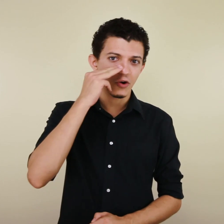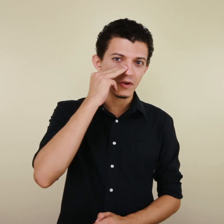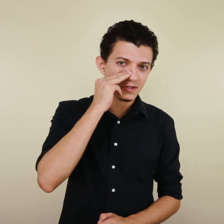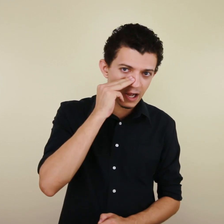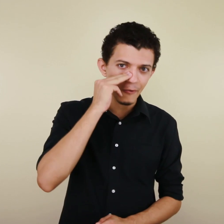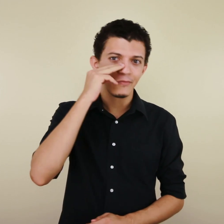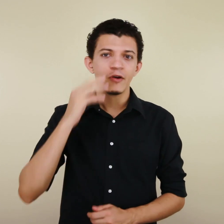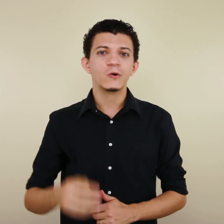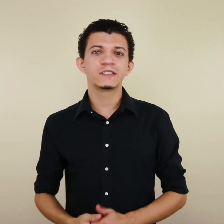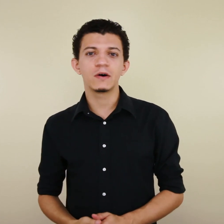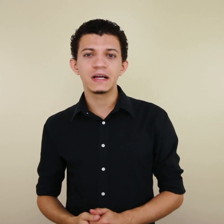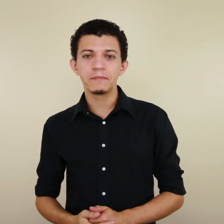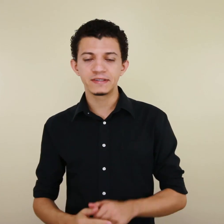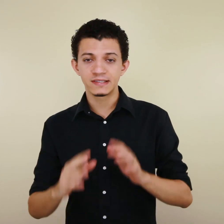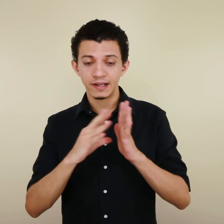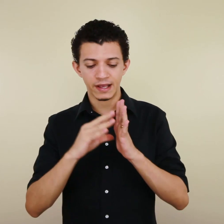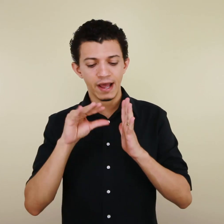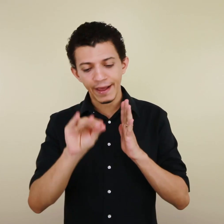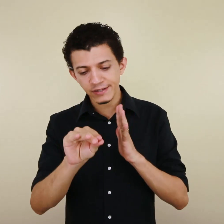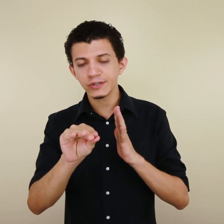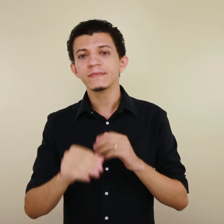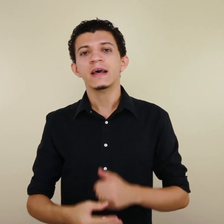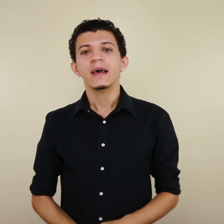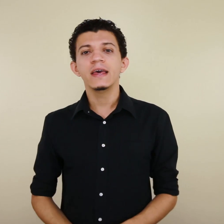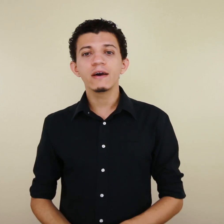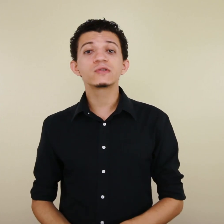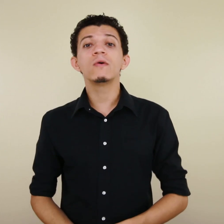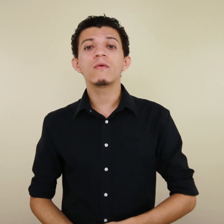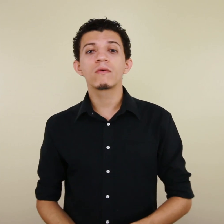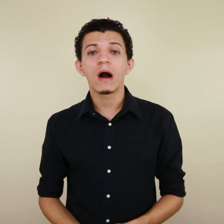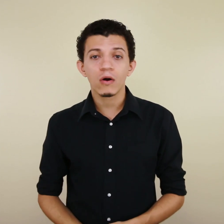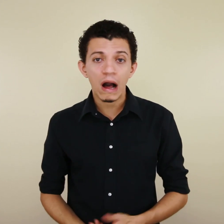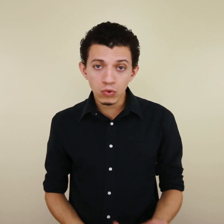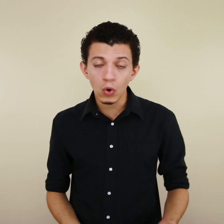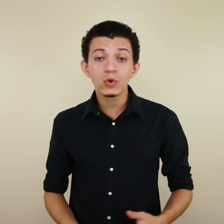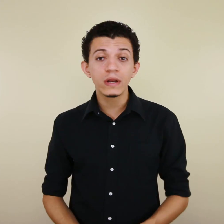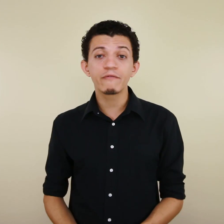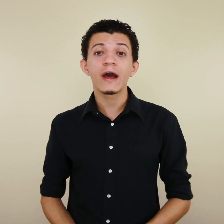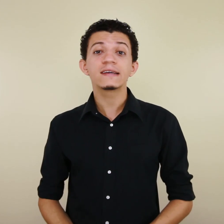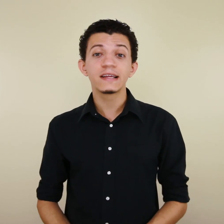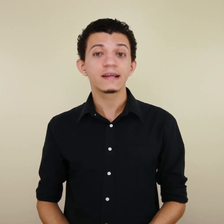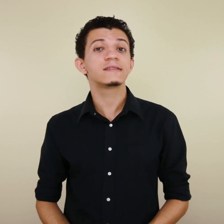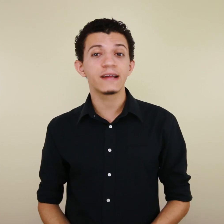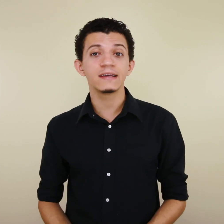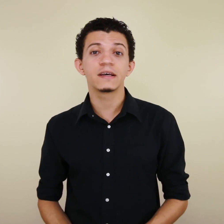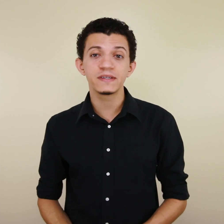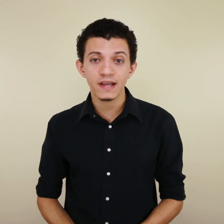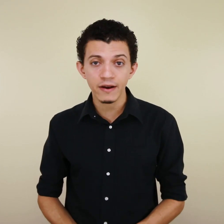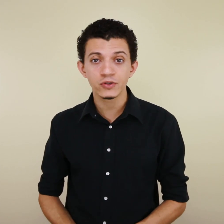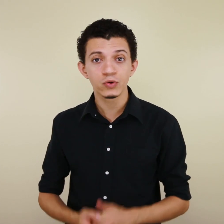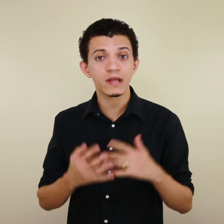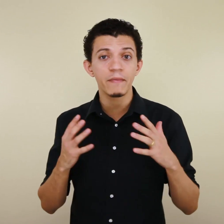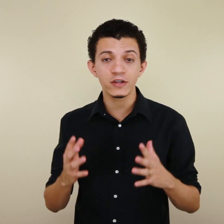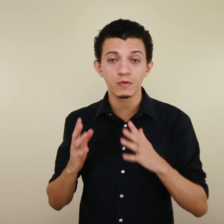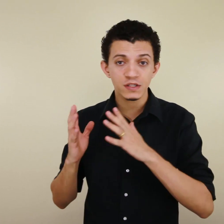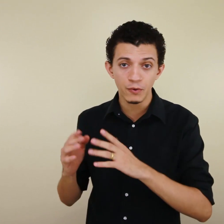meu sinal, o sinal da Libras Escrita é este. E eu sou autor do livro Escrita de Sinais Sem Mistérios, juntamente com minha